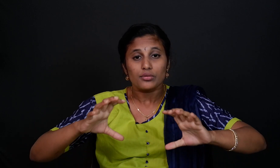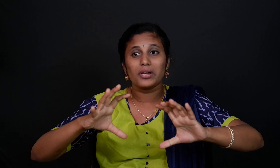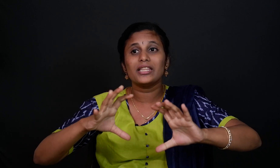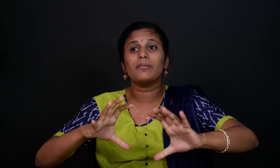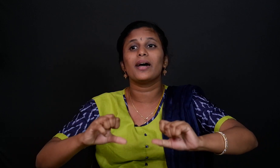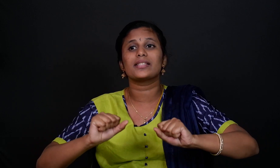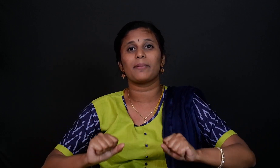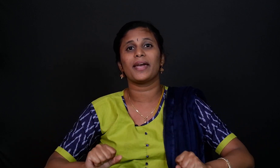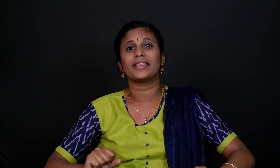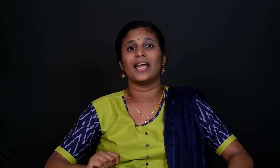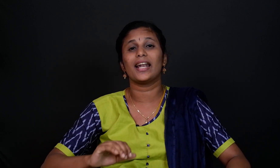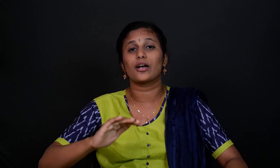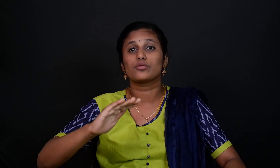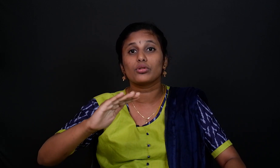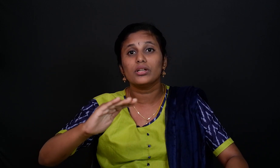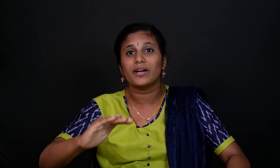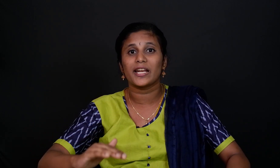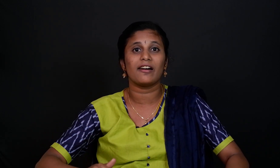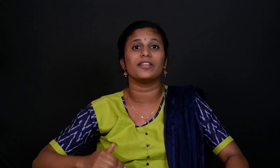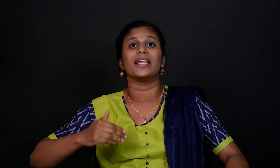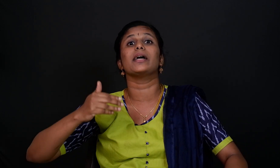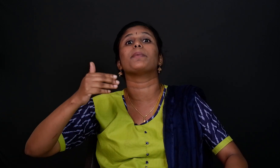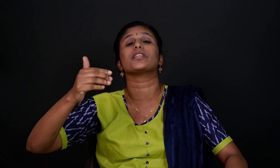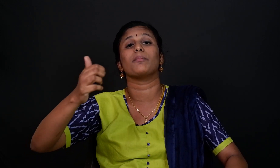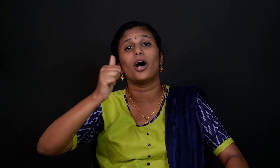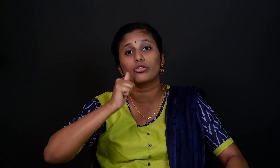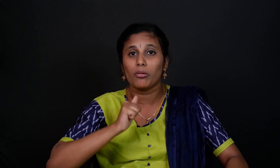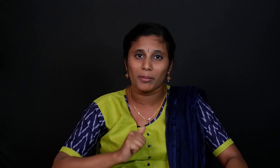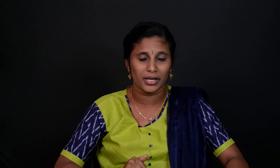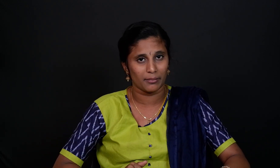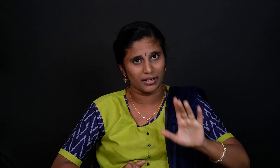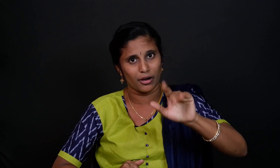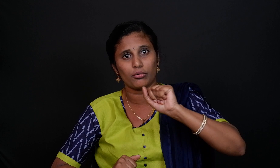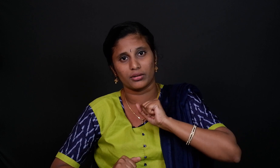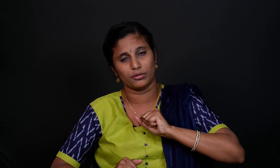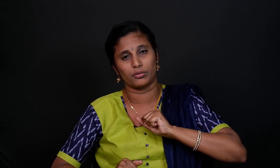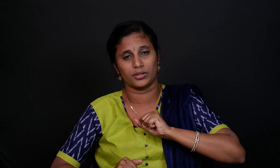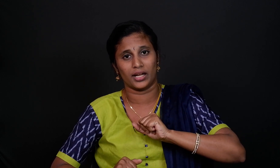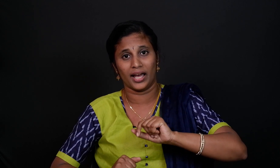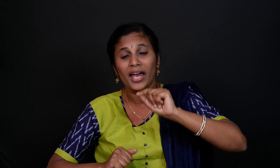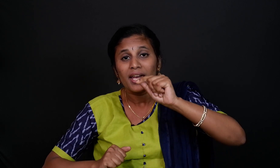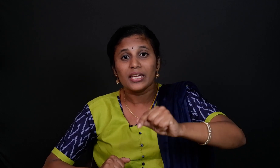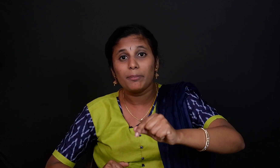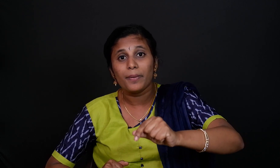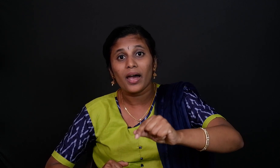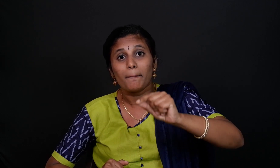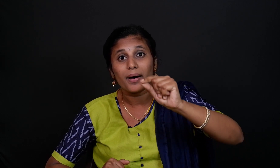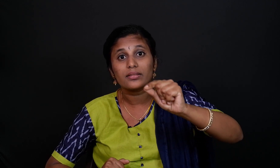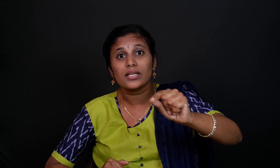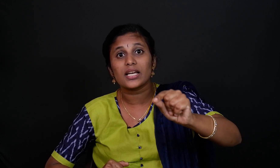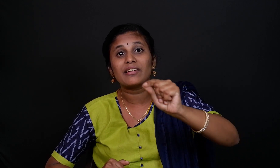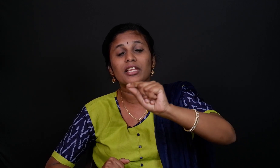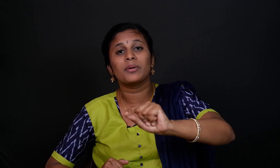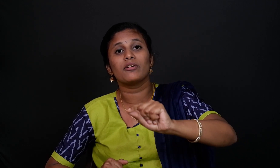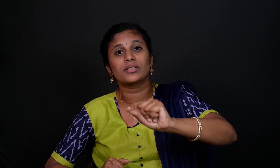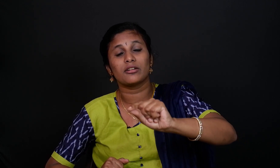சோ இந்த மாதிரி சமயத்துல நாங்க சொத்து வரியெல்லாம் வந்து அதிகப்படுத்த மாட்டோம் அப்படின்ற மாதிரி வாக்குறுதி வந்து கொடுத்திருந்தாங்க. இப்ப 10%